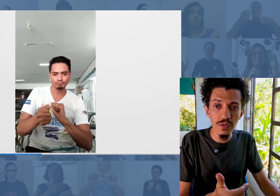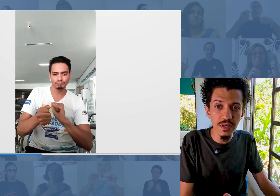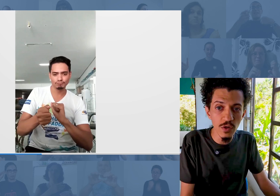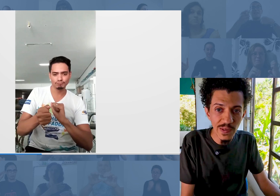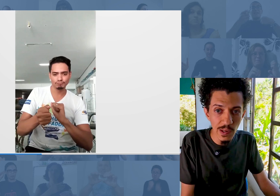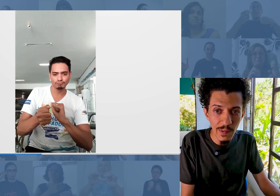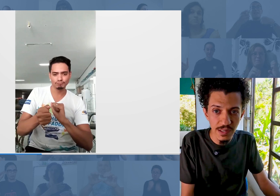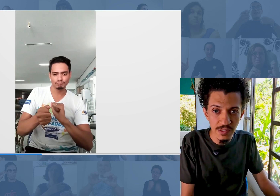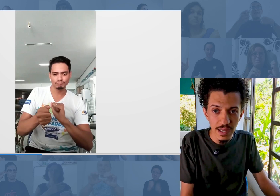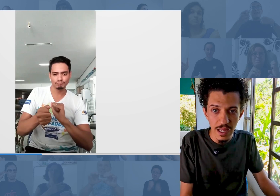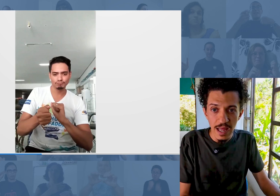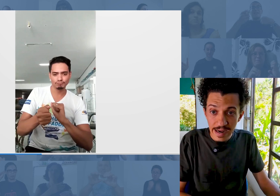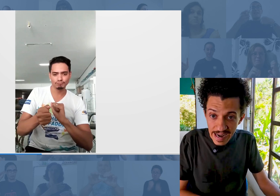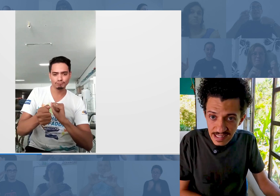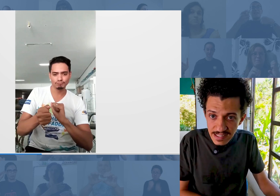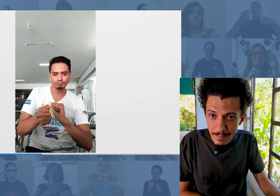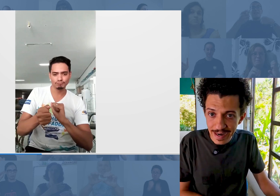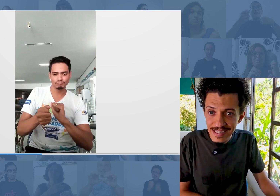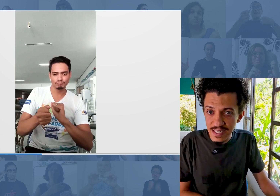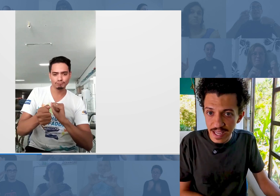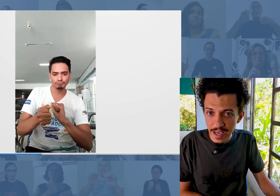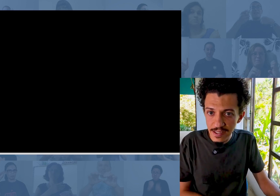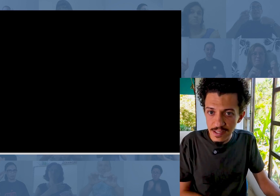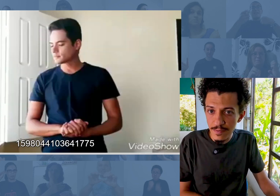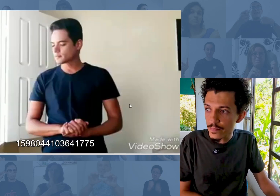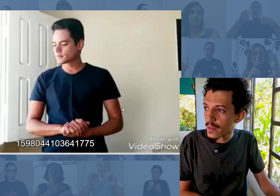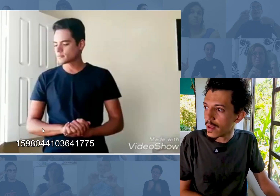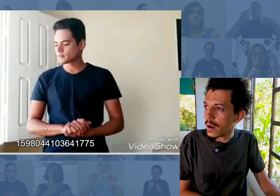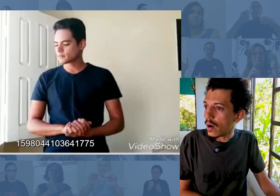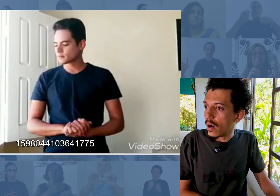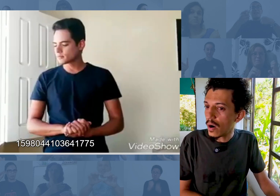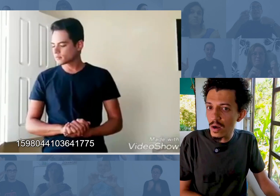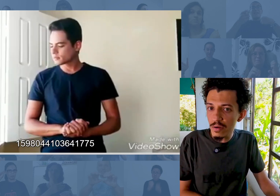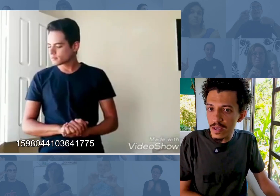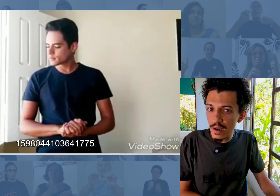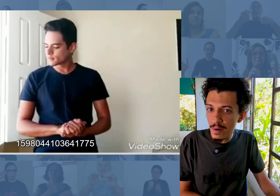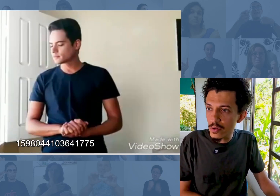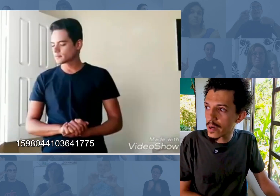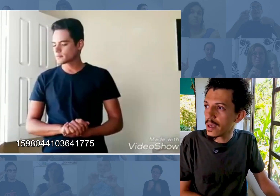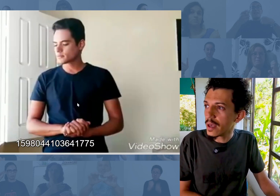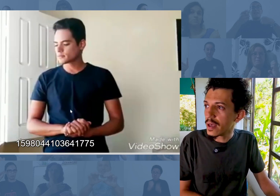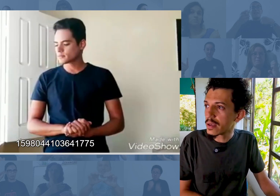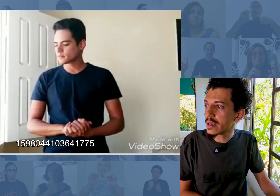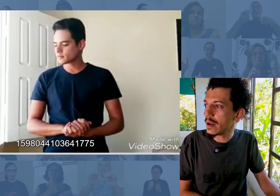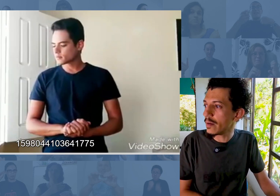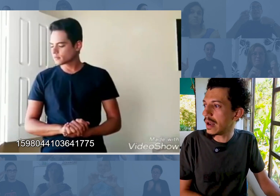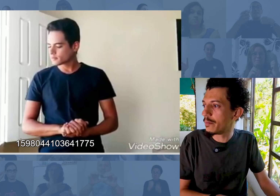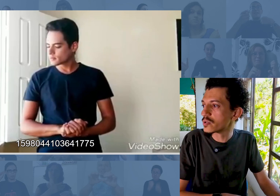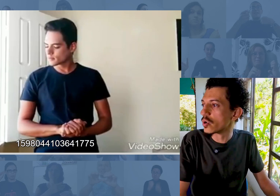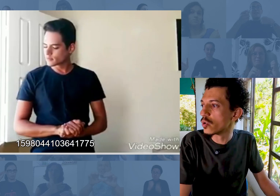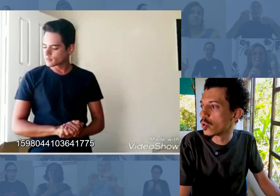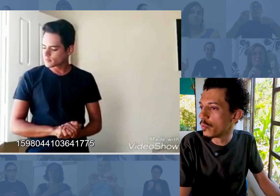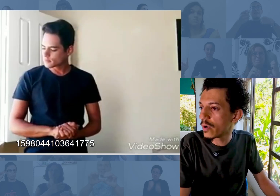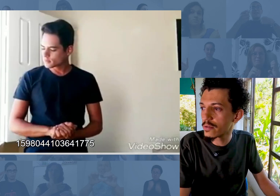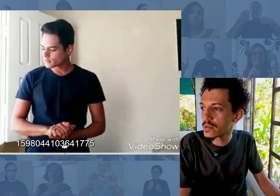seguindo o passo a passo. Na semana 6, olha o que ele mandou aqui. O que ele postou no grupo lá dos